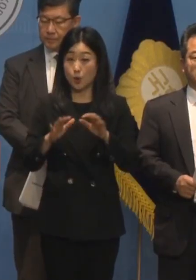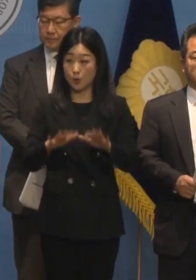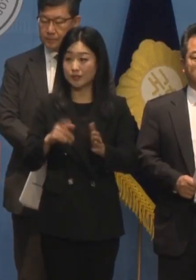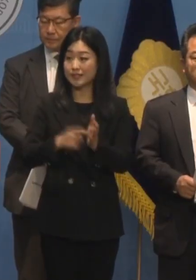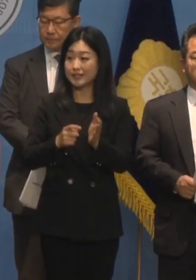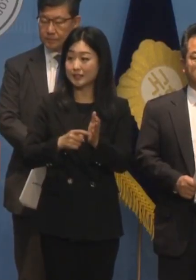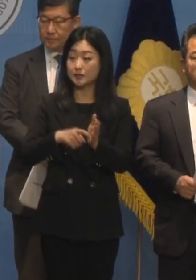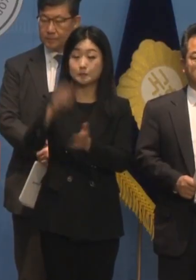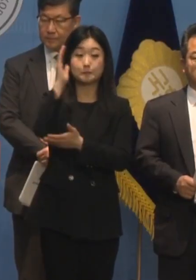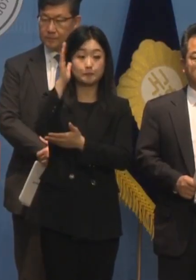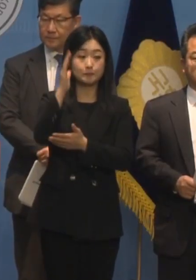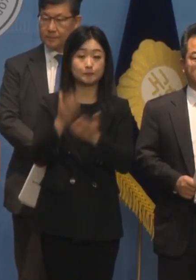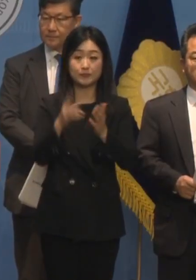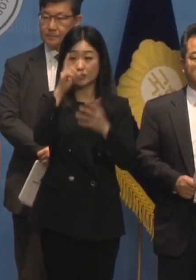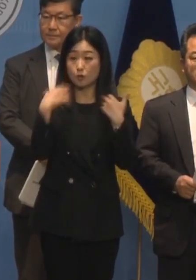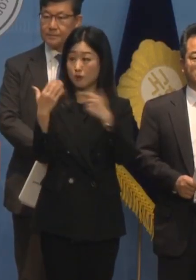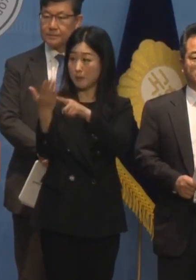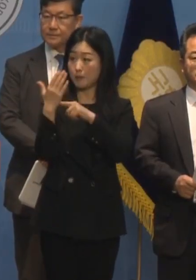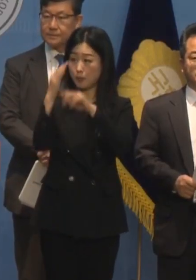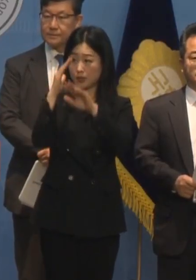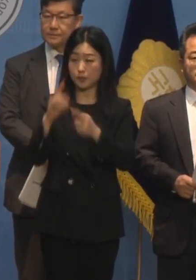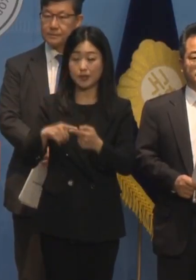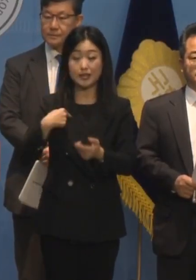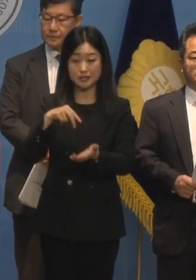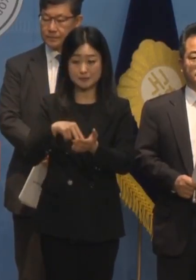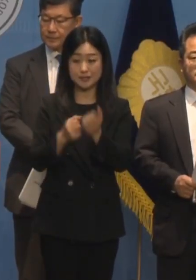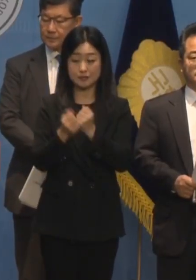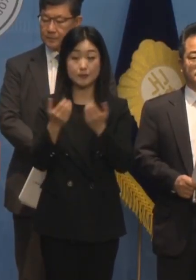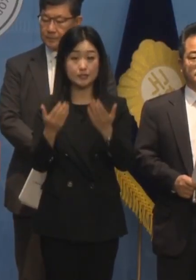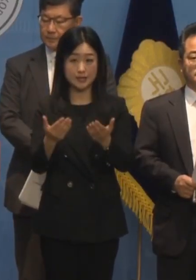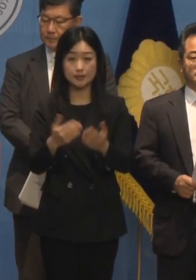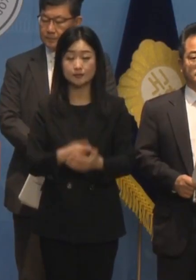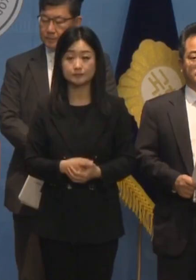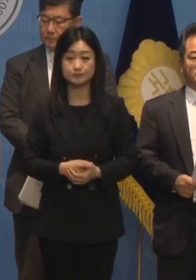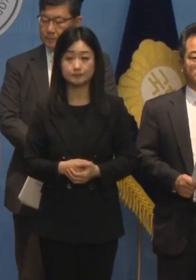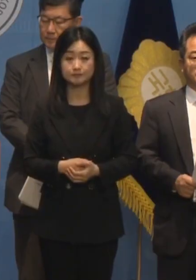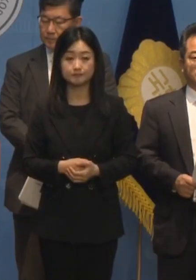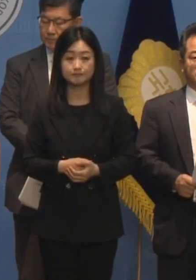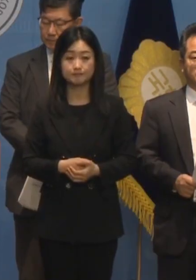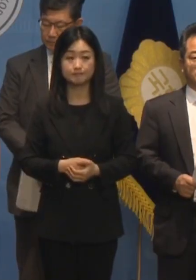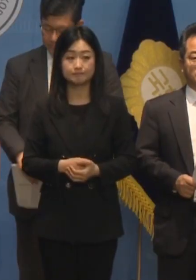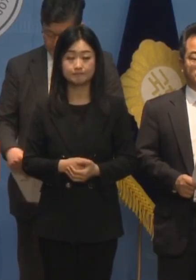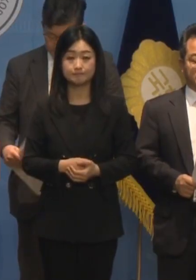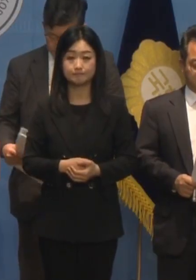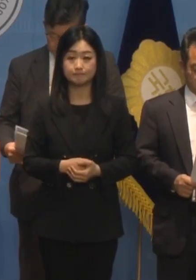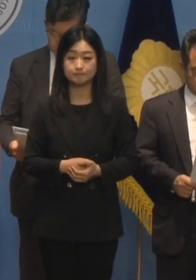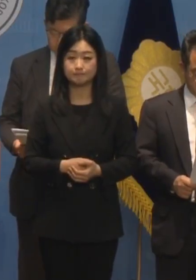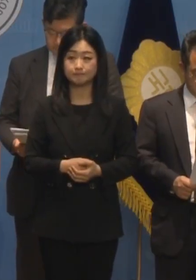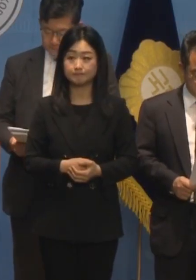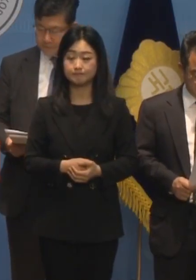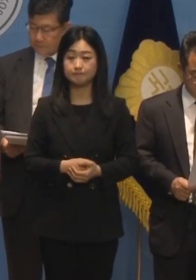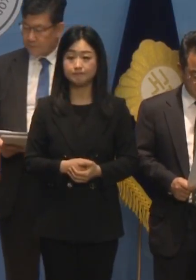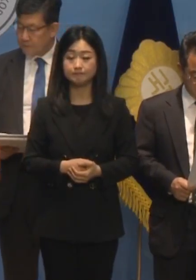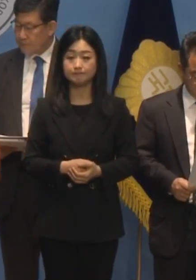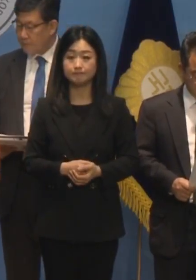긴급 정부 발표에 대한 저희들이 입장문을 준비했습니다. 함께 말씀드리겠습니다.